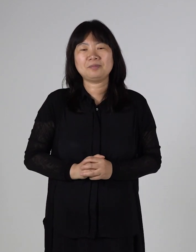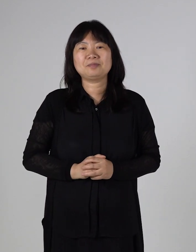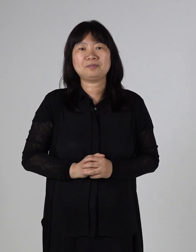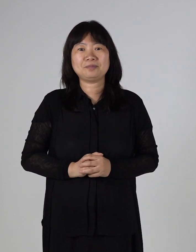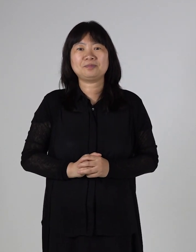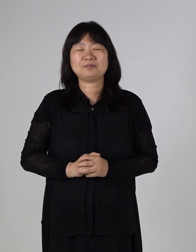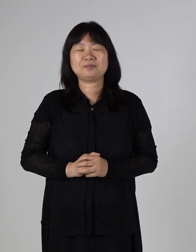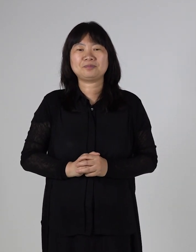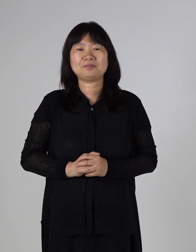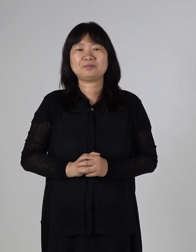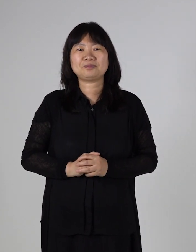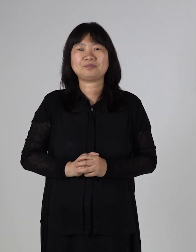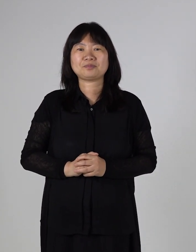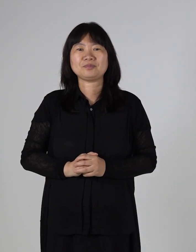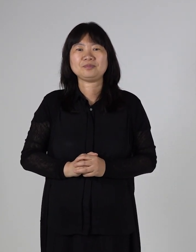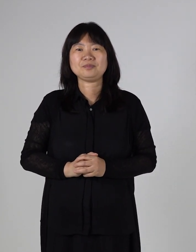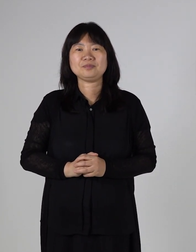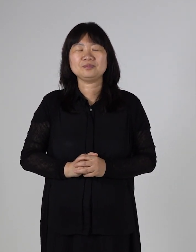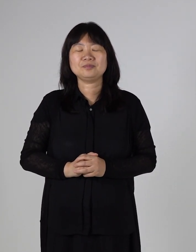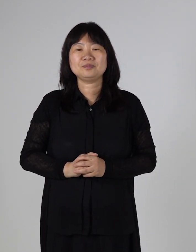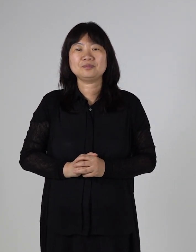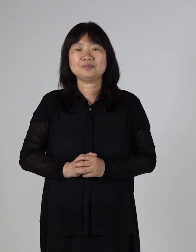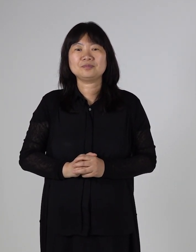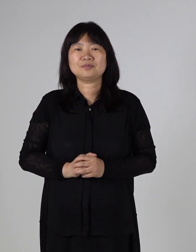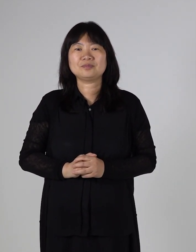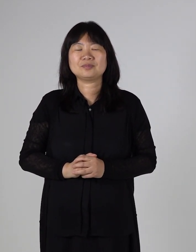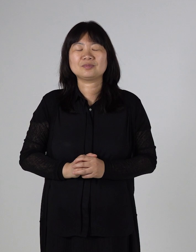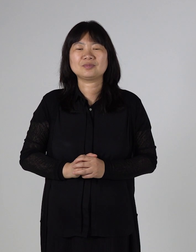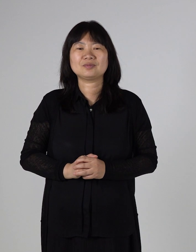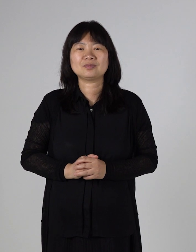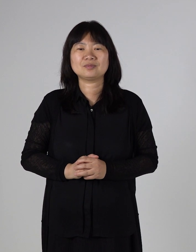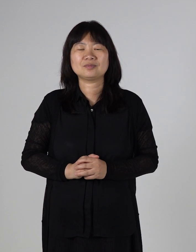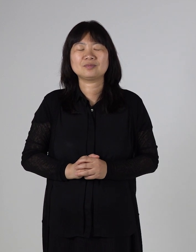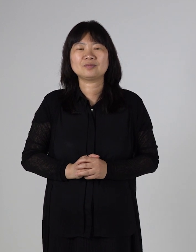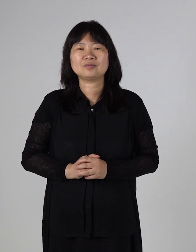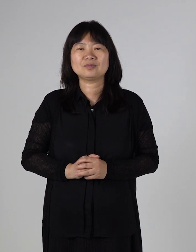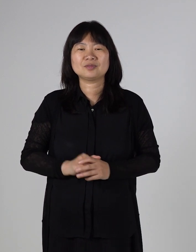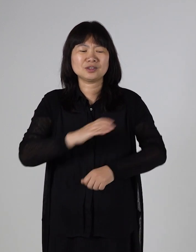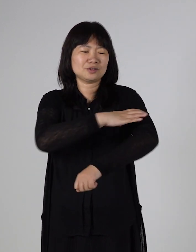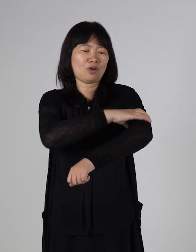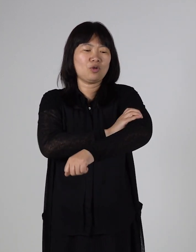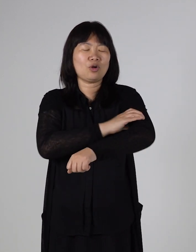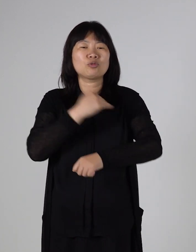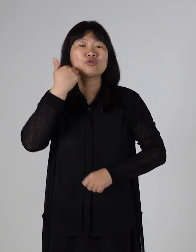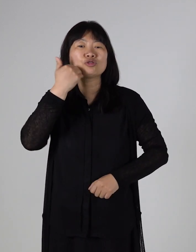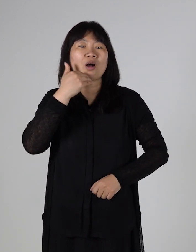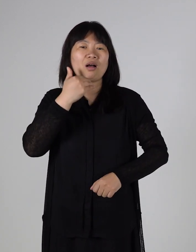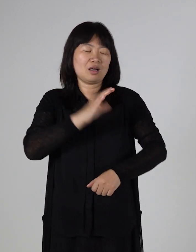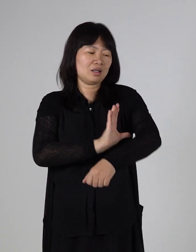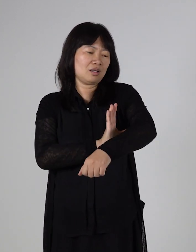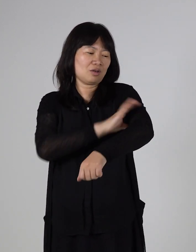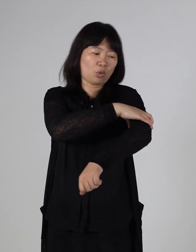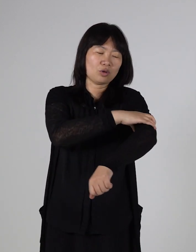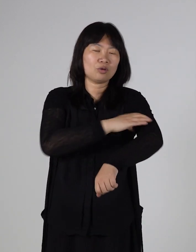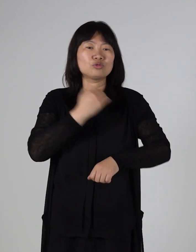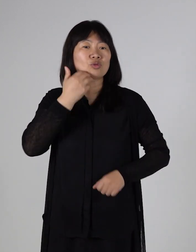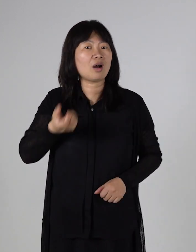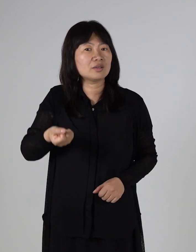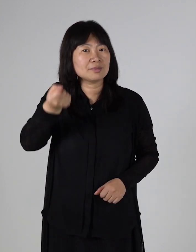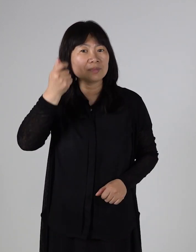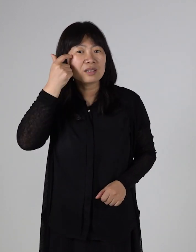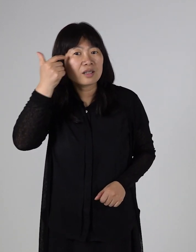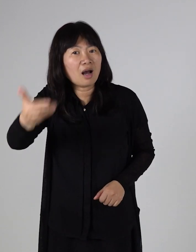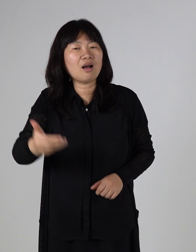속에서는 부피를 얘기하는 게 아니라 누가 높은 자가 되겠습니까? 라고 물은 거죠. 이게 바로